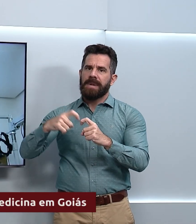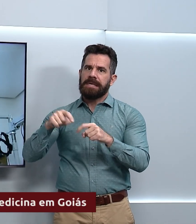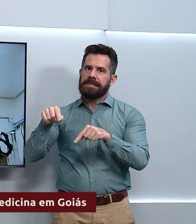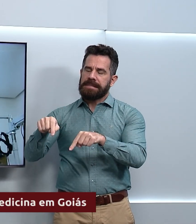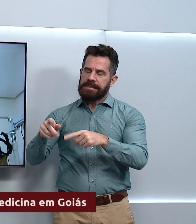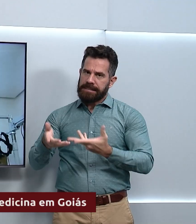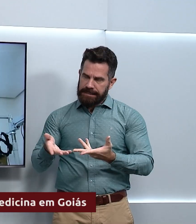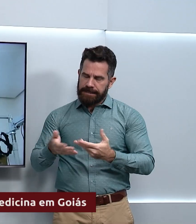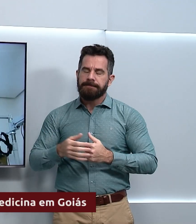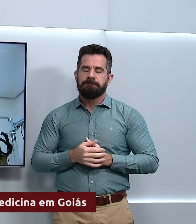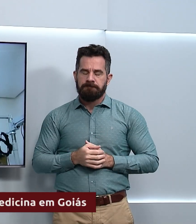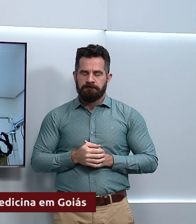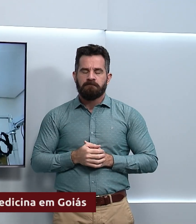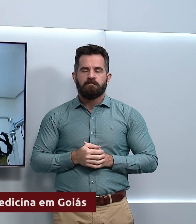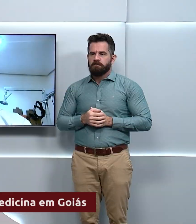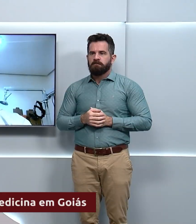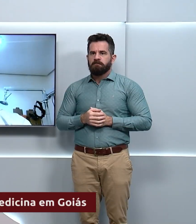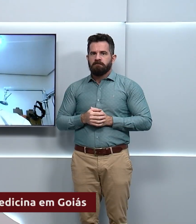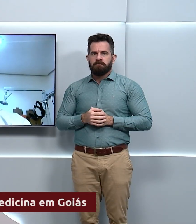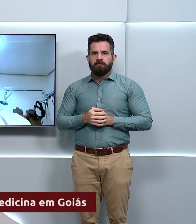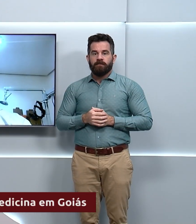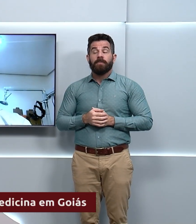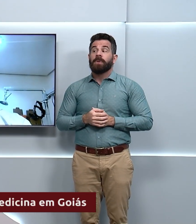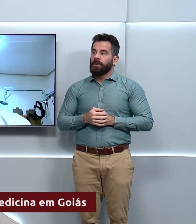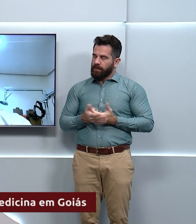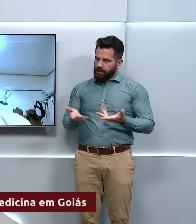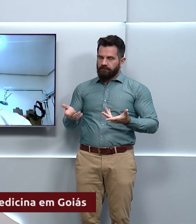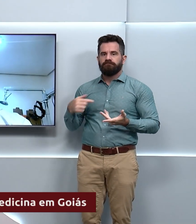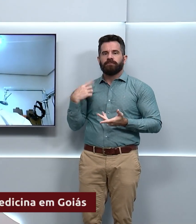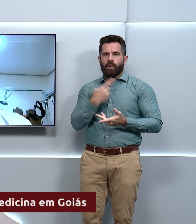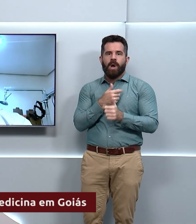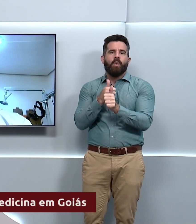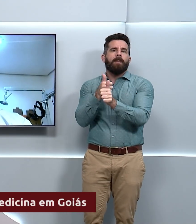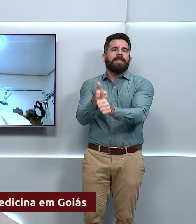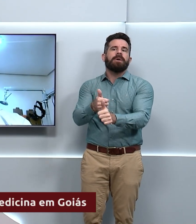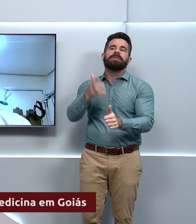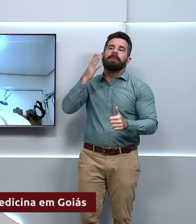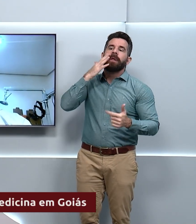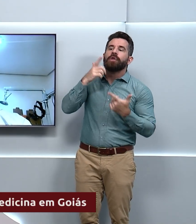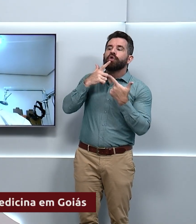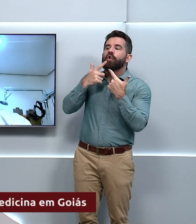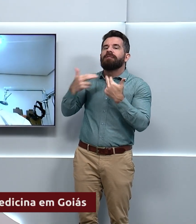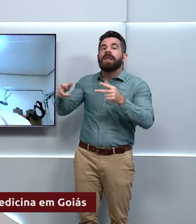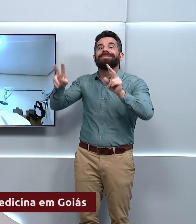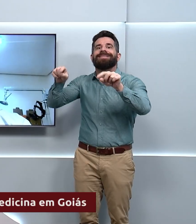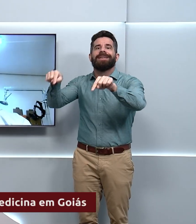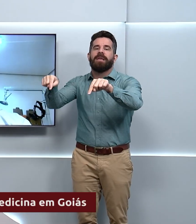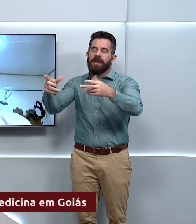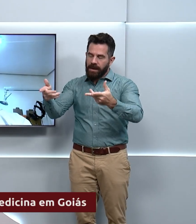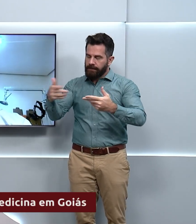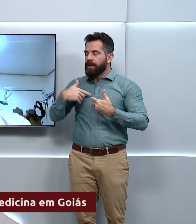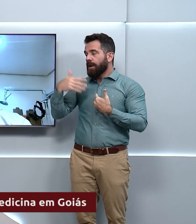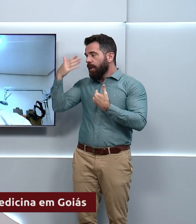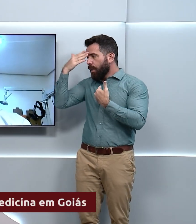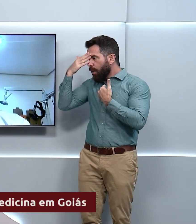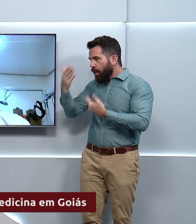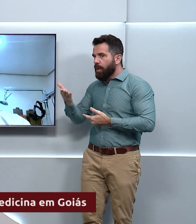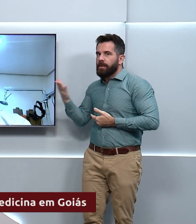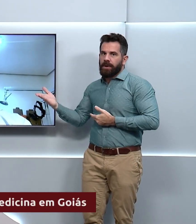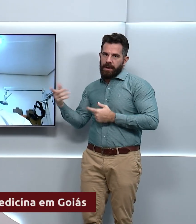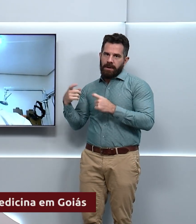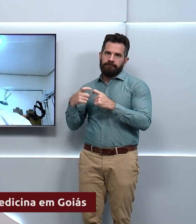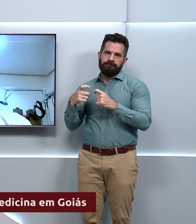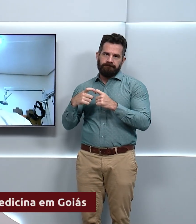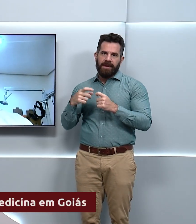gente vai continuar, claro, acompanhando essa situação aqui no estado de Goiás, discutindo esse assunto. Por isso, a gente agradece a presença do Dr.